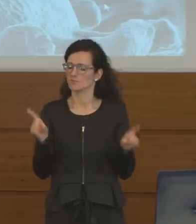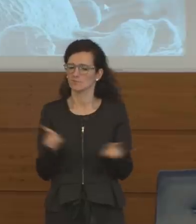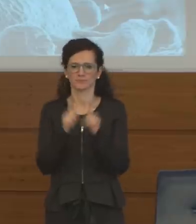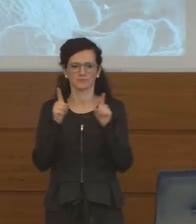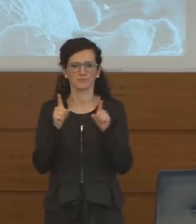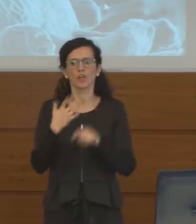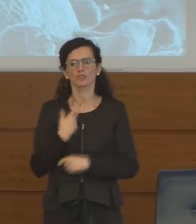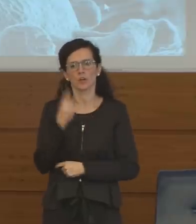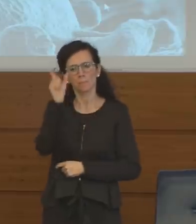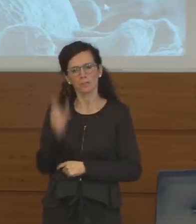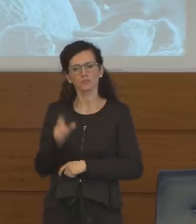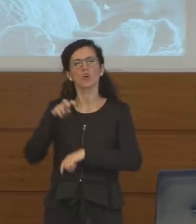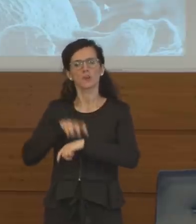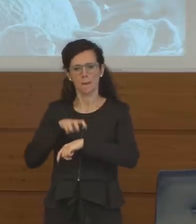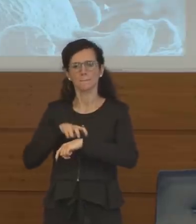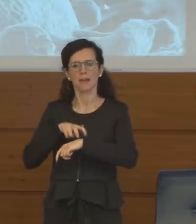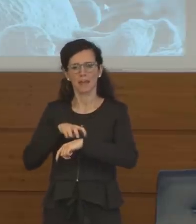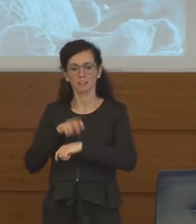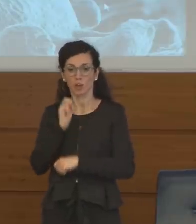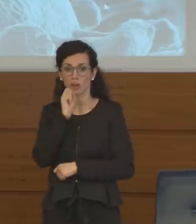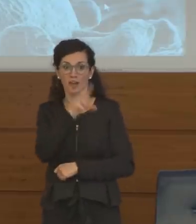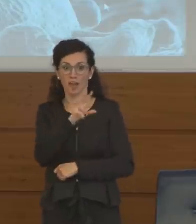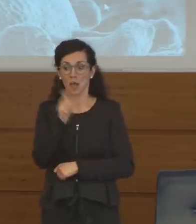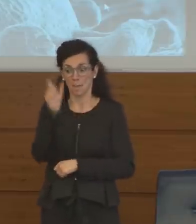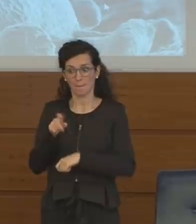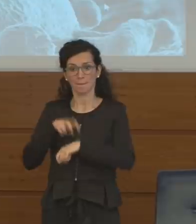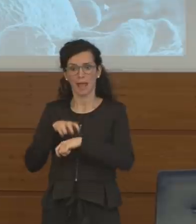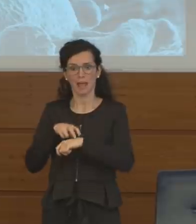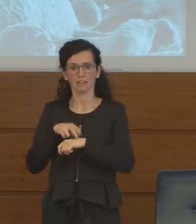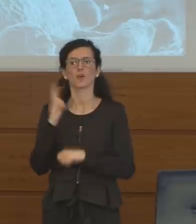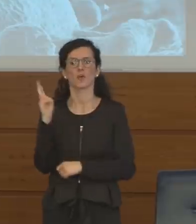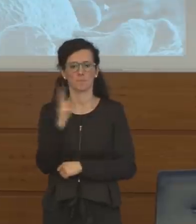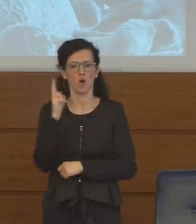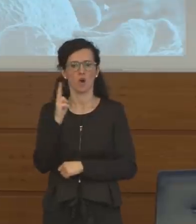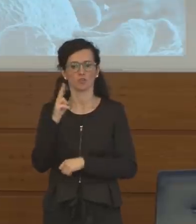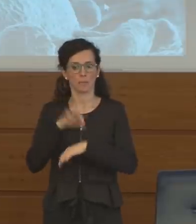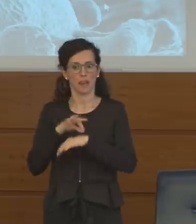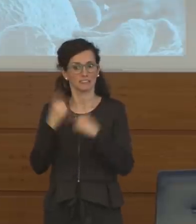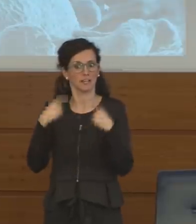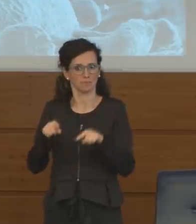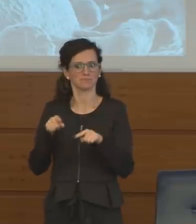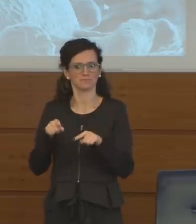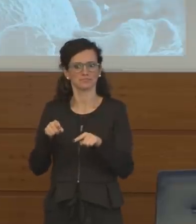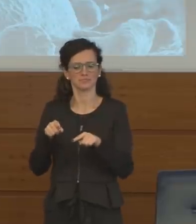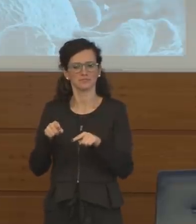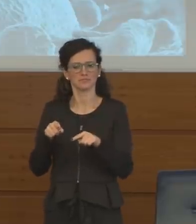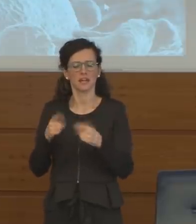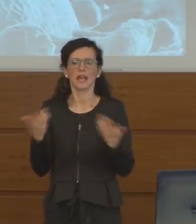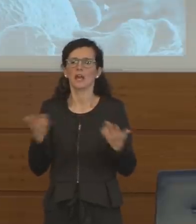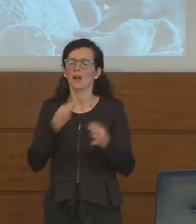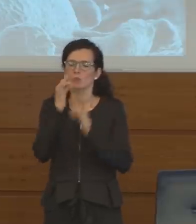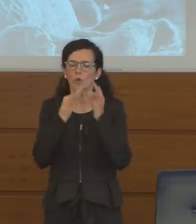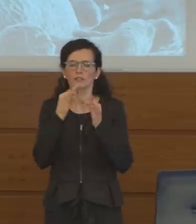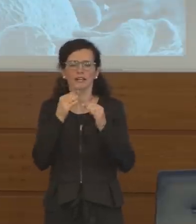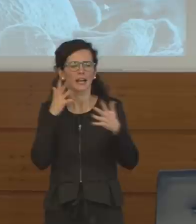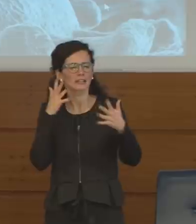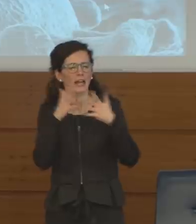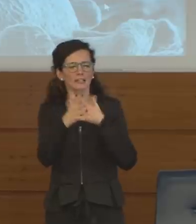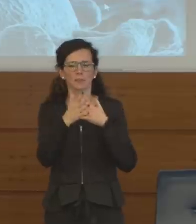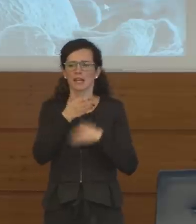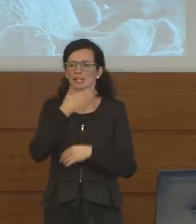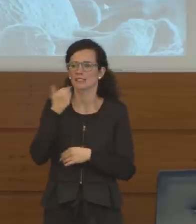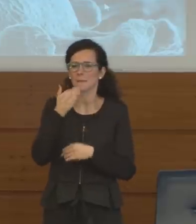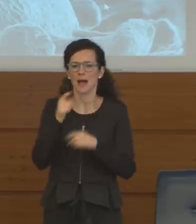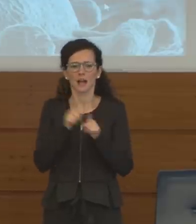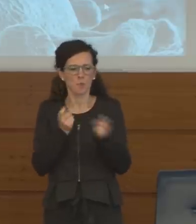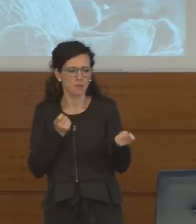cosa. Cioè un medico ha segnalato, è morto di quella malattia, l'ultima. E diciamo la mancanza di trasparenza l'ultima. E la mancanza della catena di comando